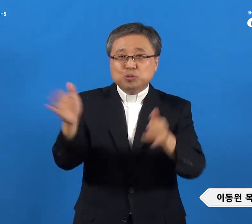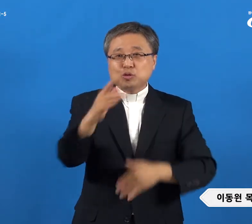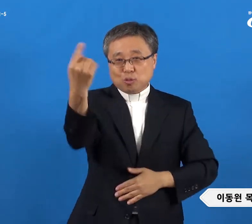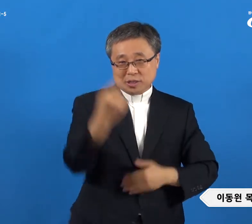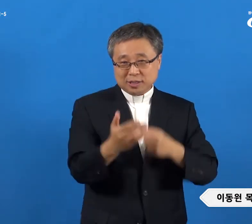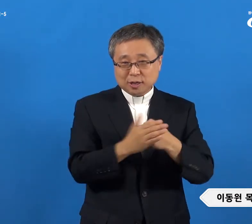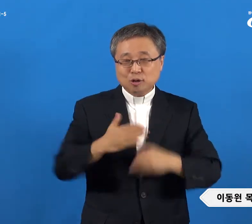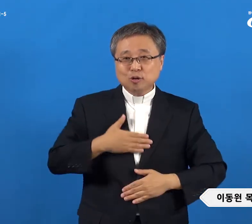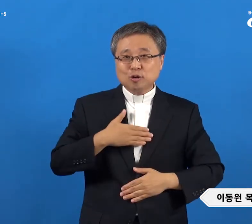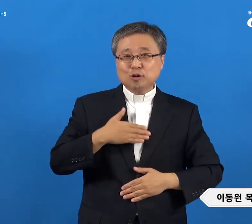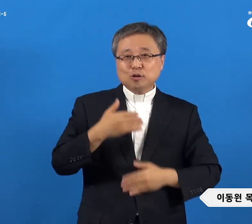나오게 도와주시옵소서.